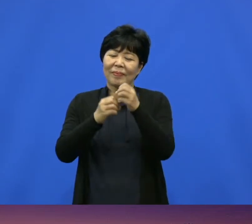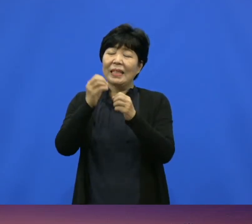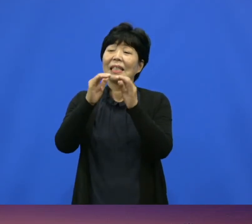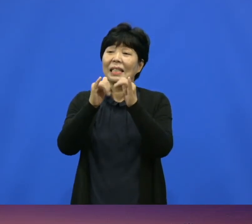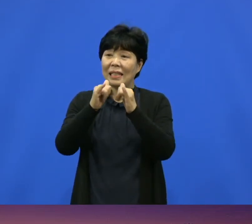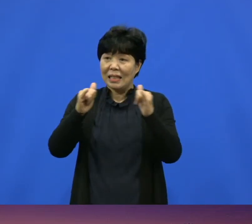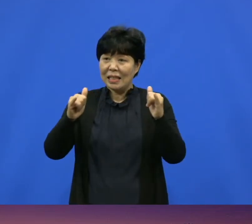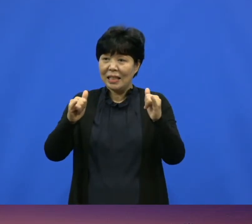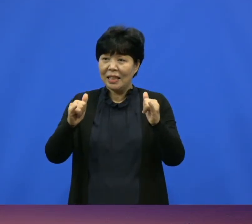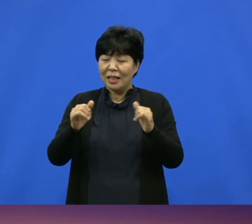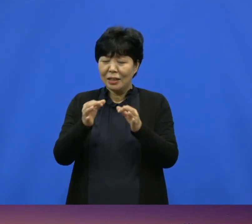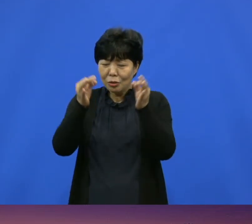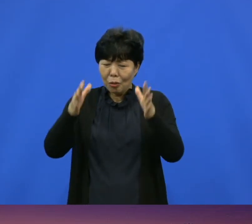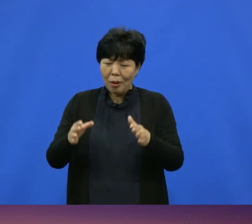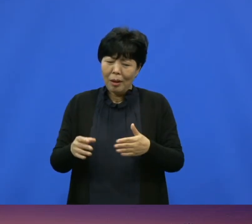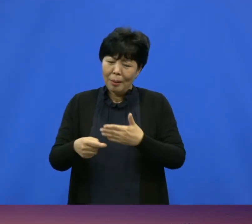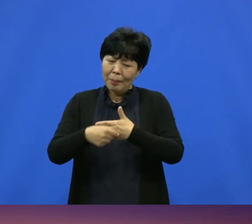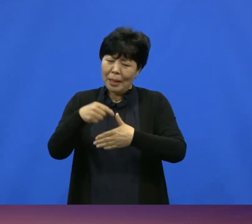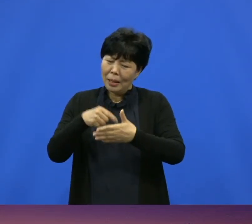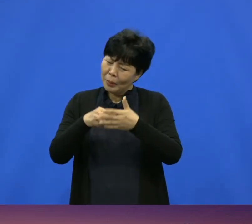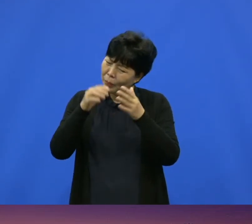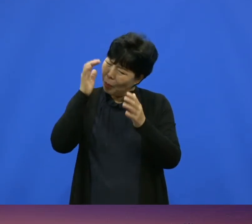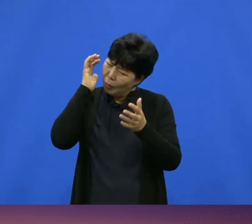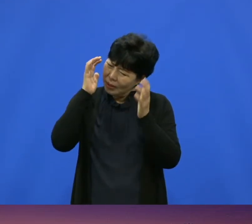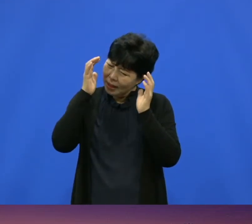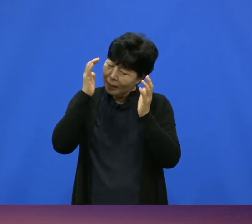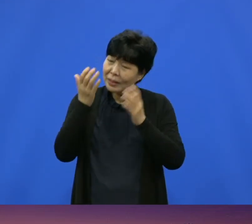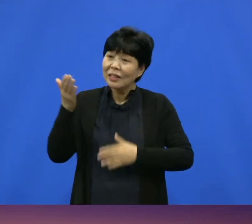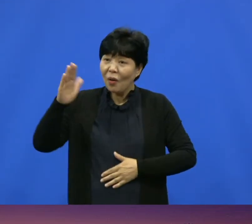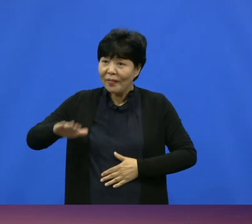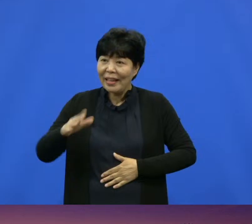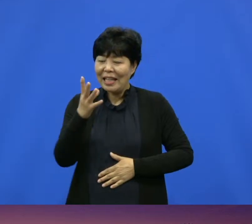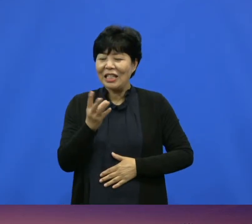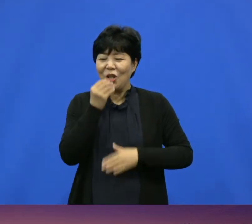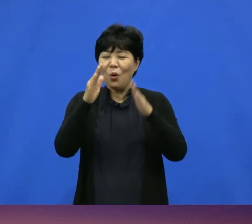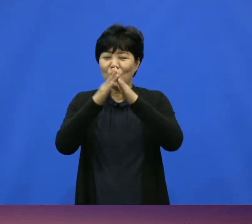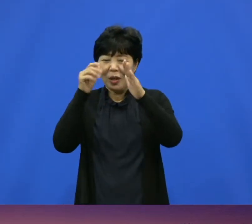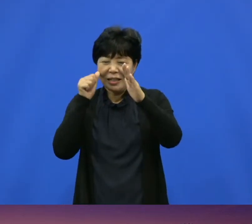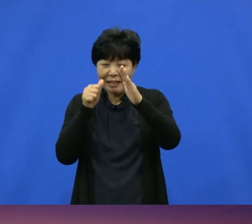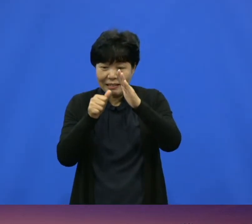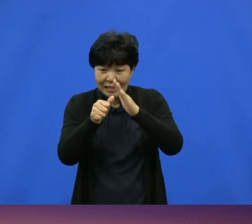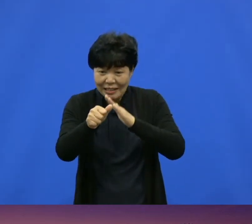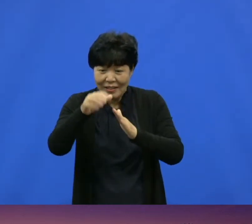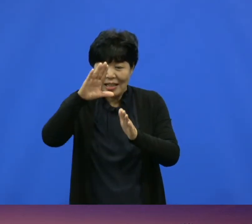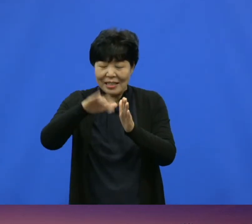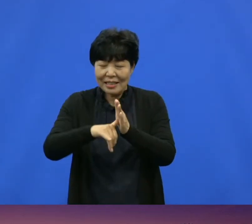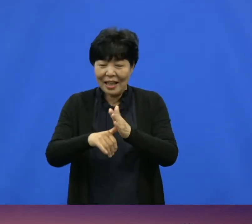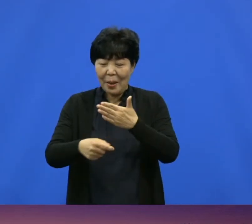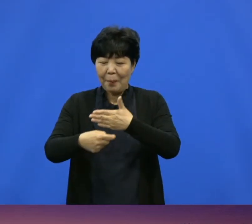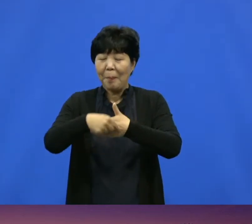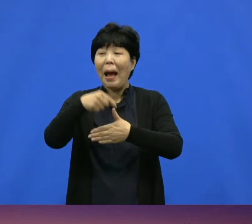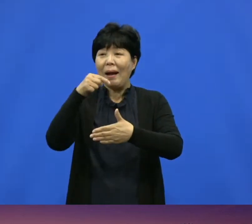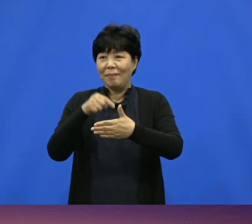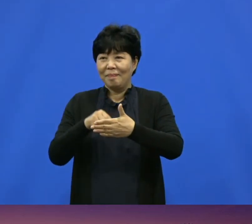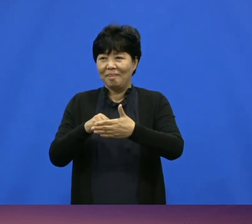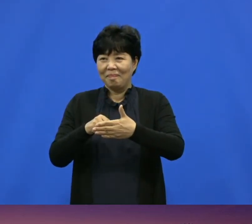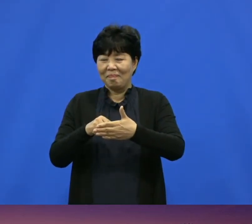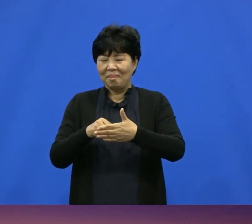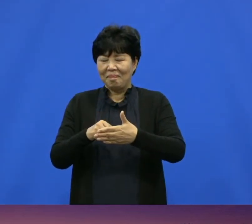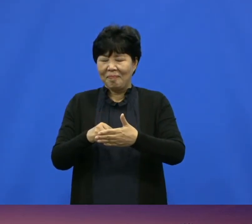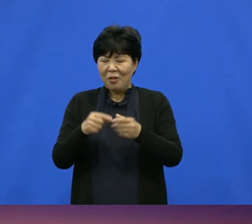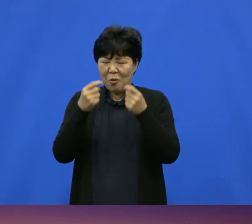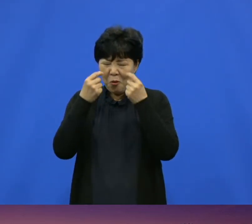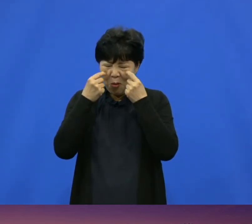마음이 복잡했어요. 그러나 성소에 들어가는 순간 마음이 다 정리됐어요. 세상의 모든 것들에